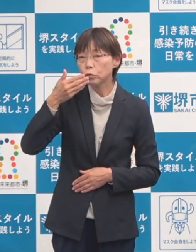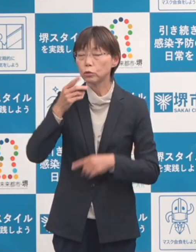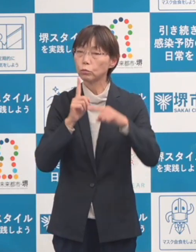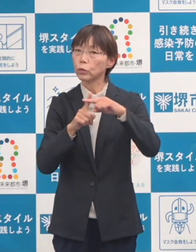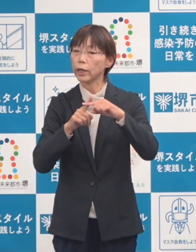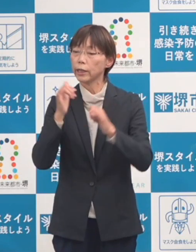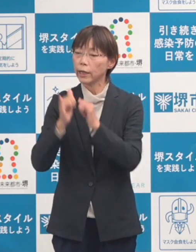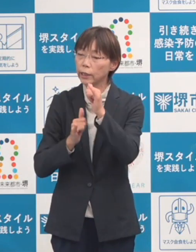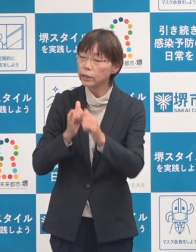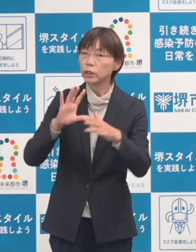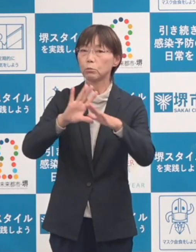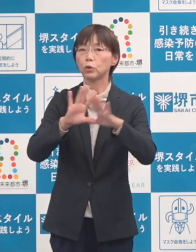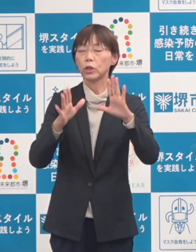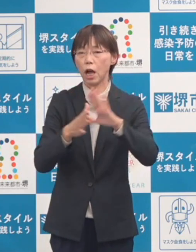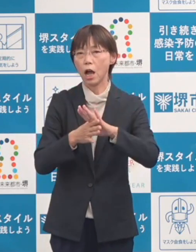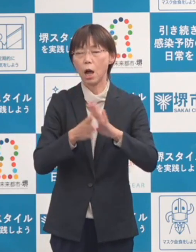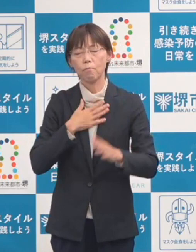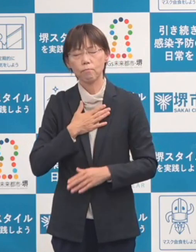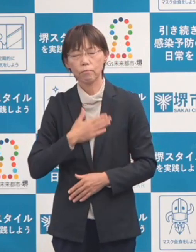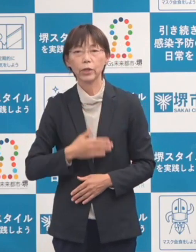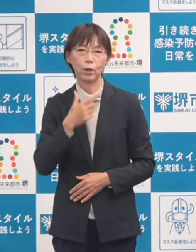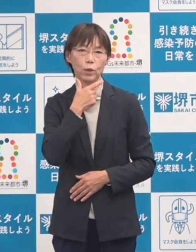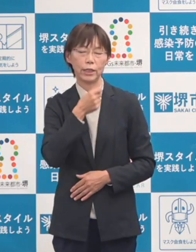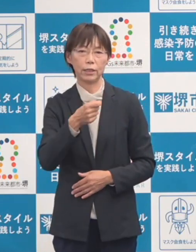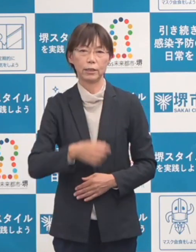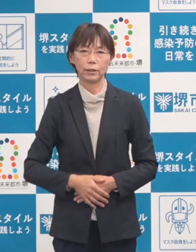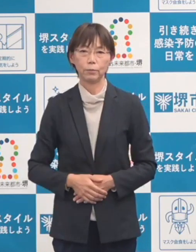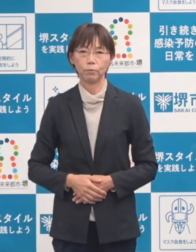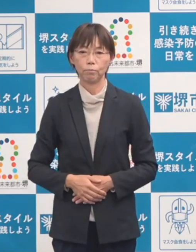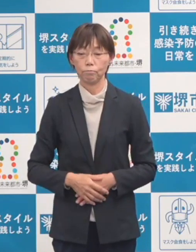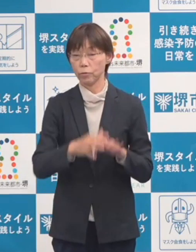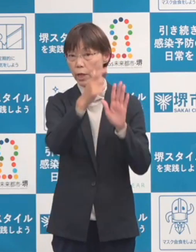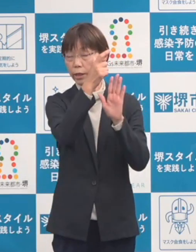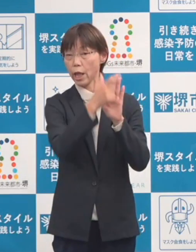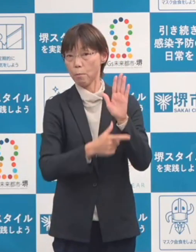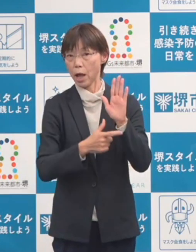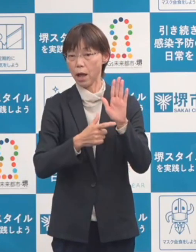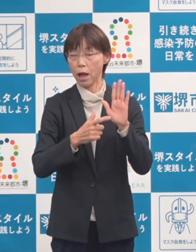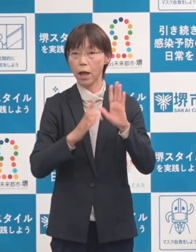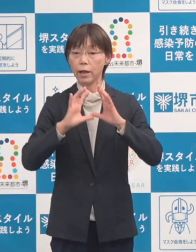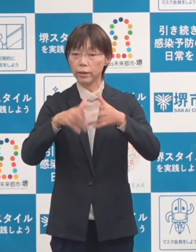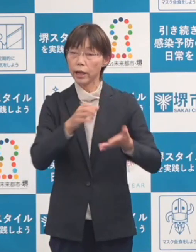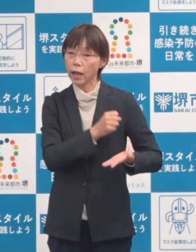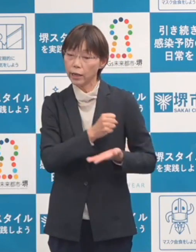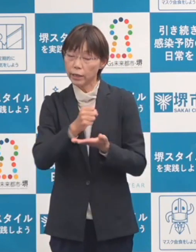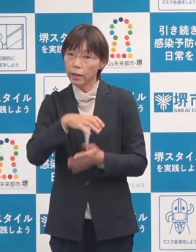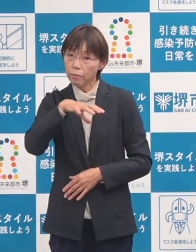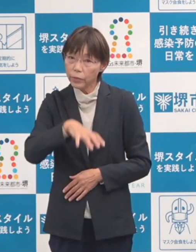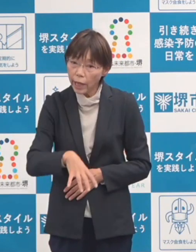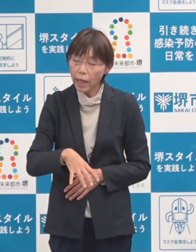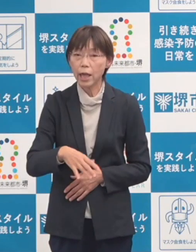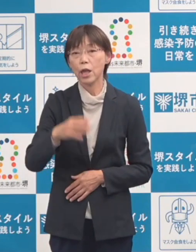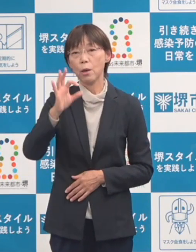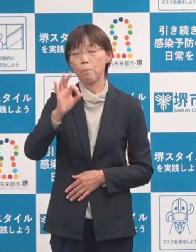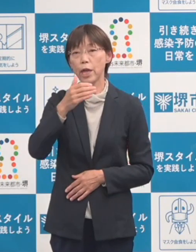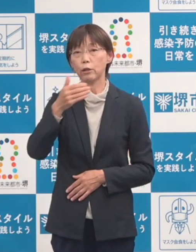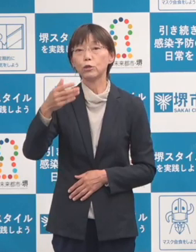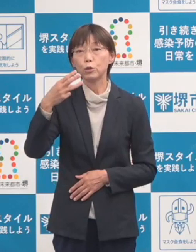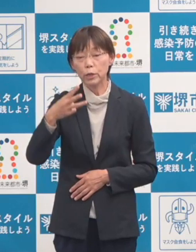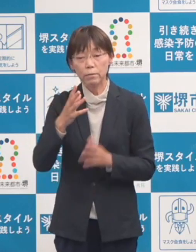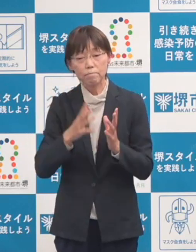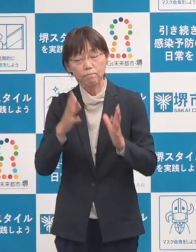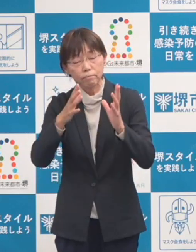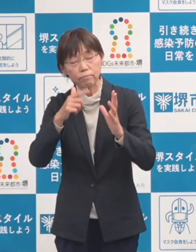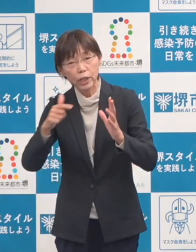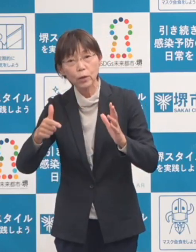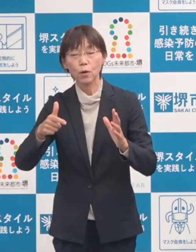文化も感じていただきたいという思いで、今回のテーマを世界遺産で恵みをいただく、堺の恵み